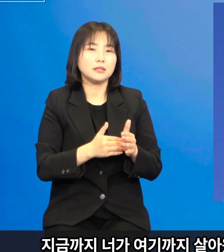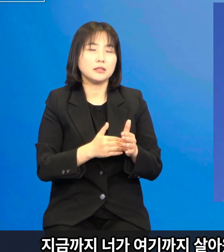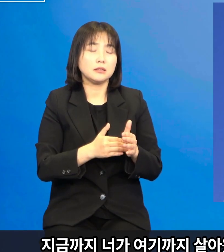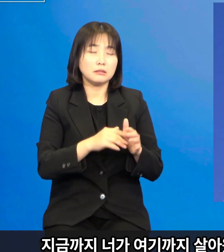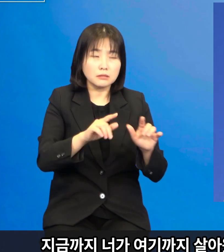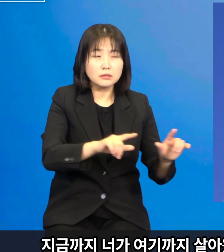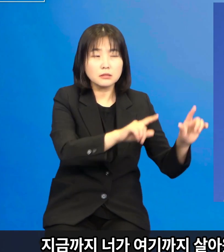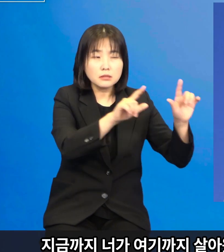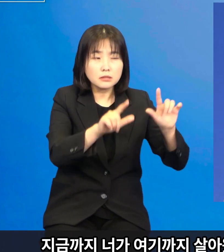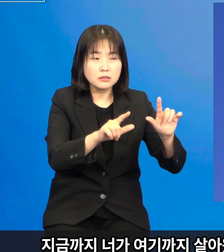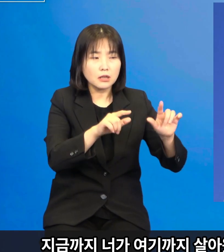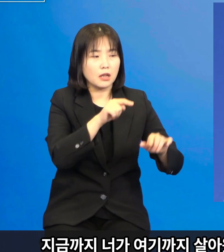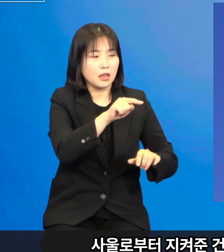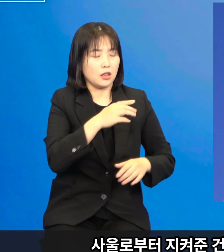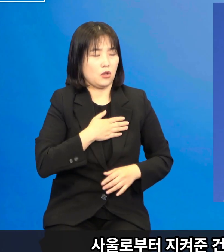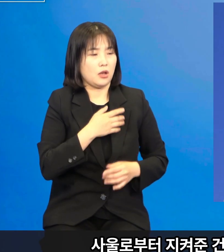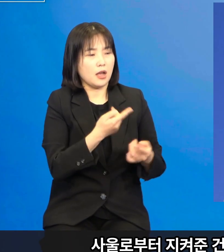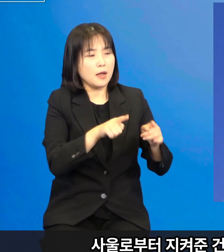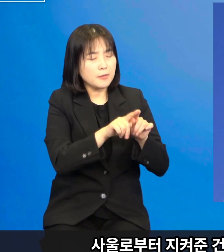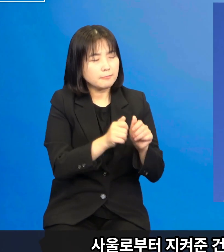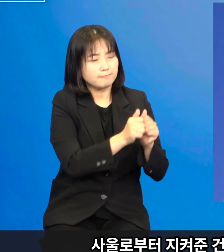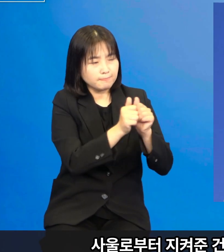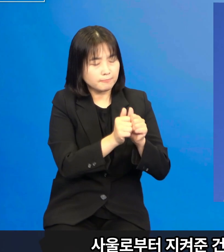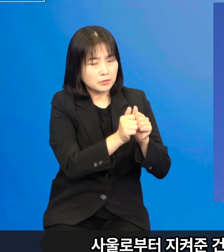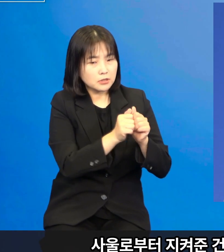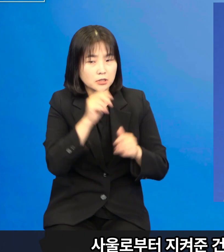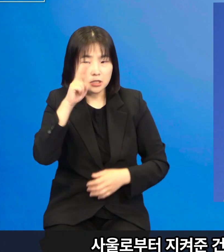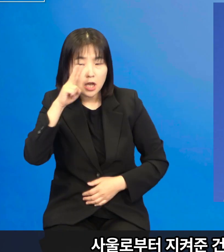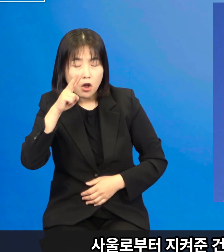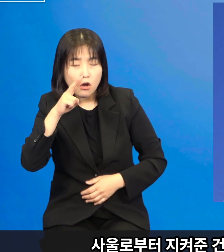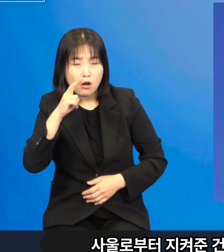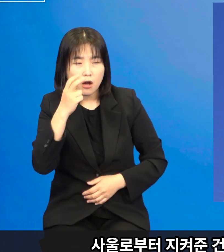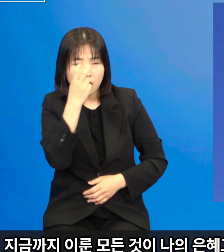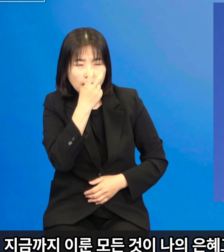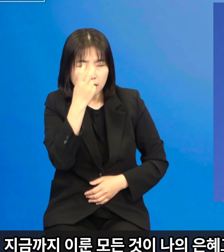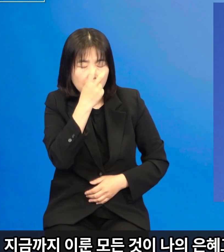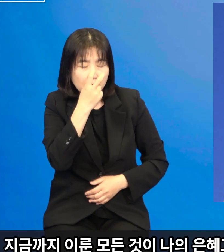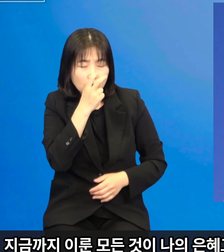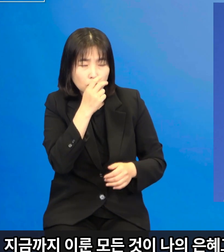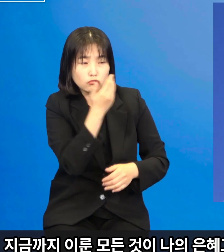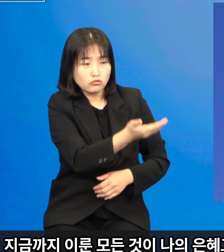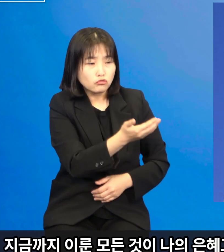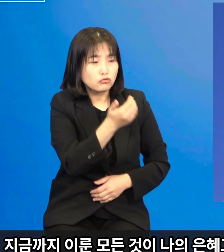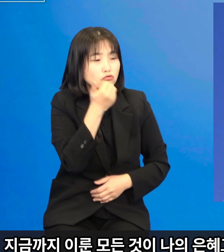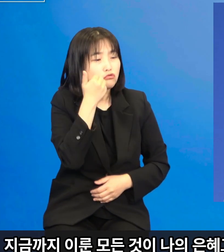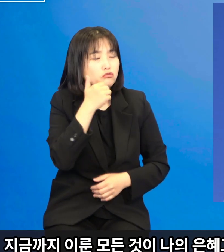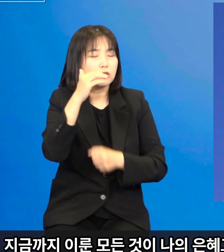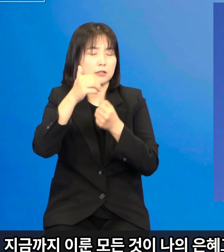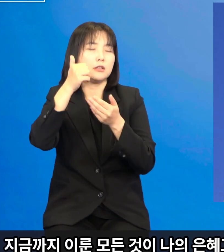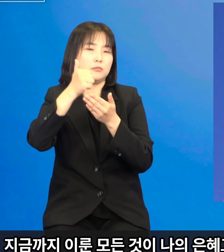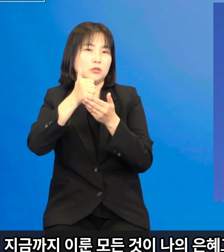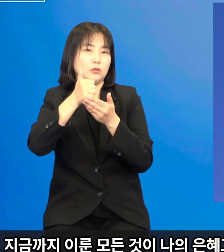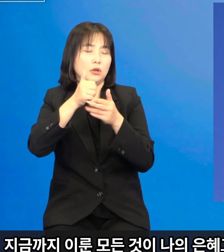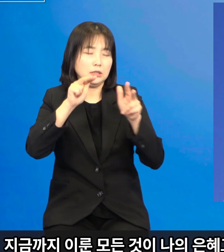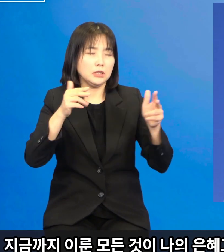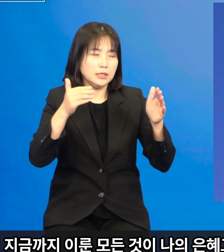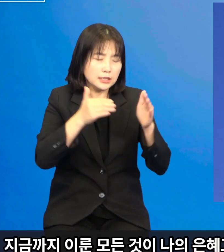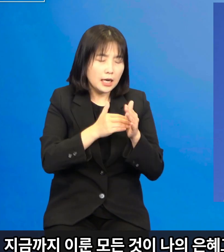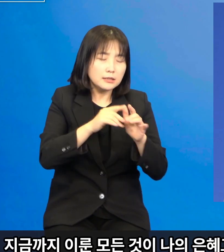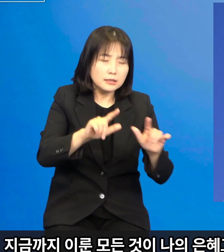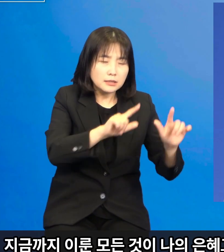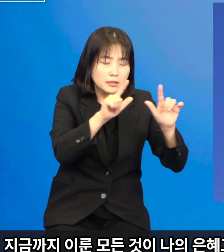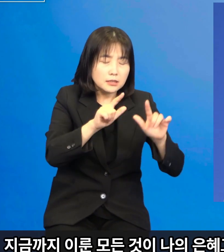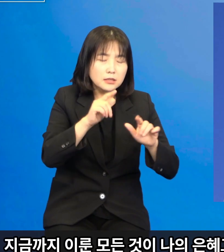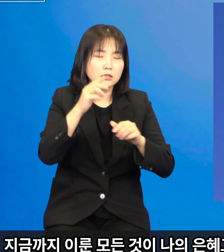살아왔던 거 다 내가 너와 함께 했고, 사울로부터 지켜준 건 내가 너를 지켜주었고, 지금까지 이룬 모든 것이 나의 은혜고, 앞으로도